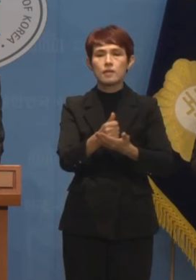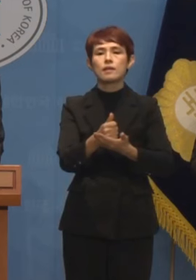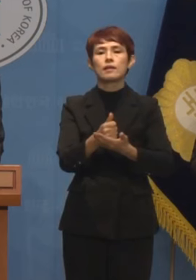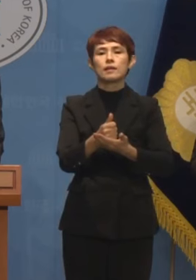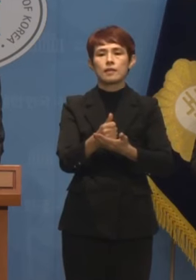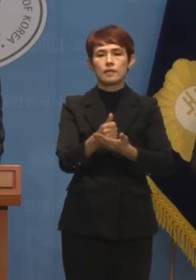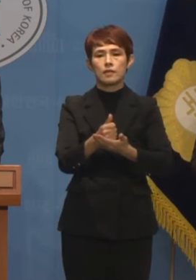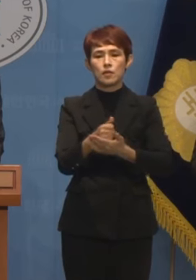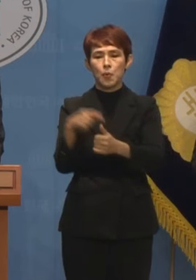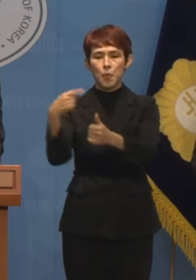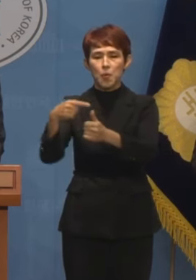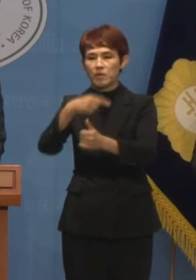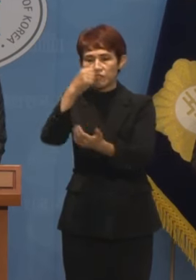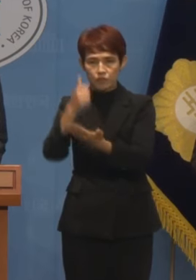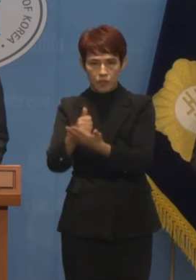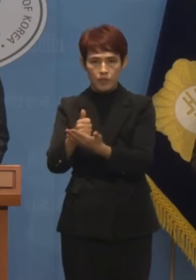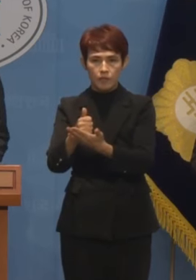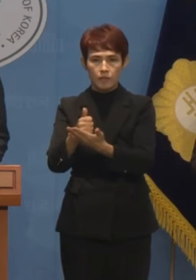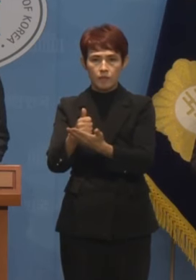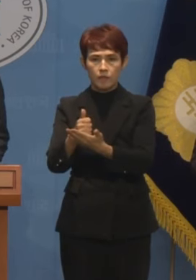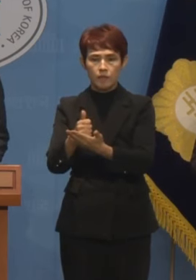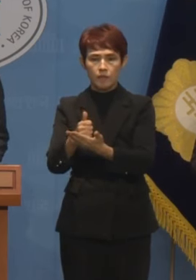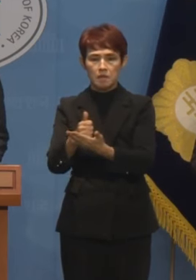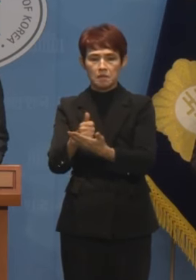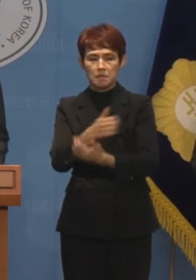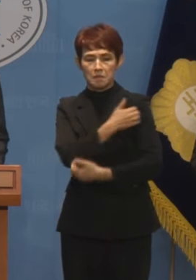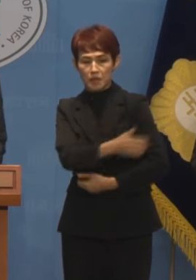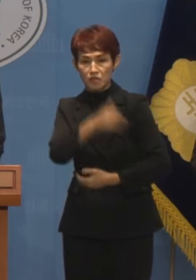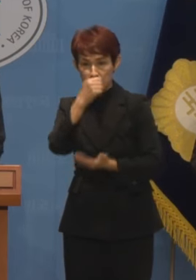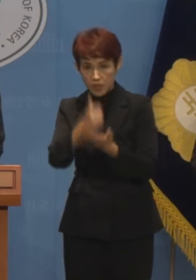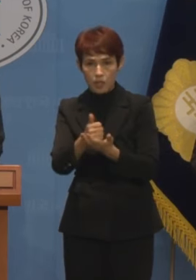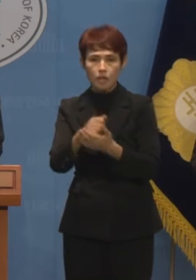내지 교사범 또는 방조범으로 처벌되어야 합니다.